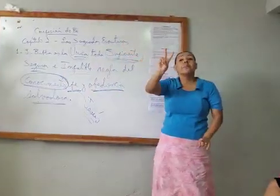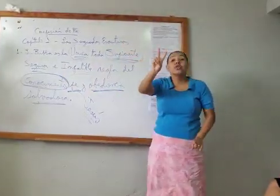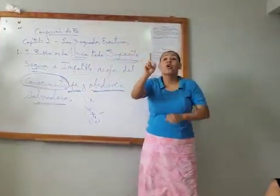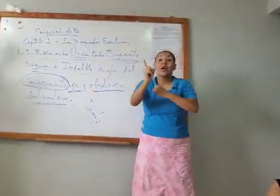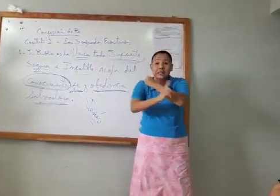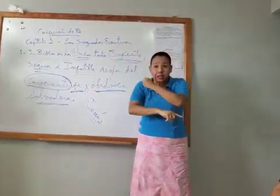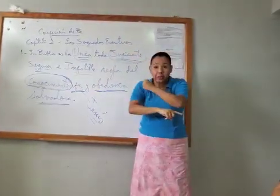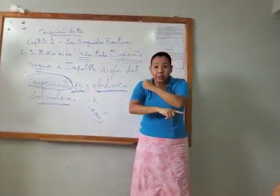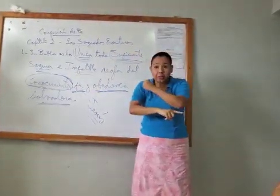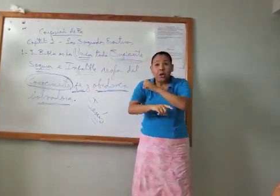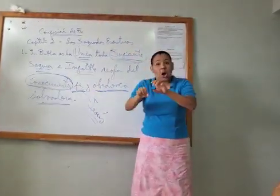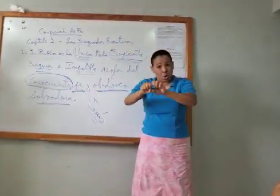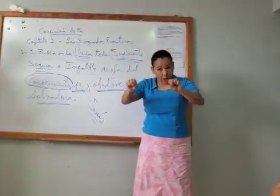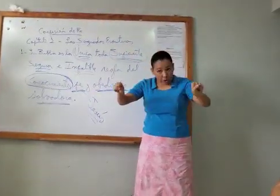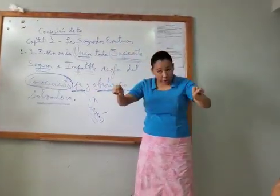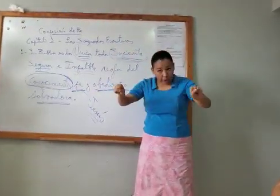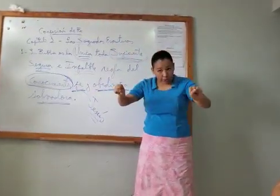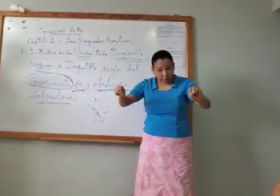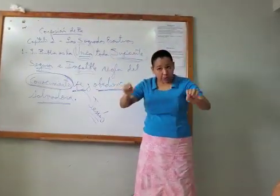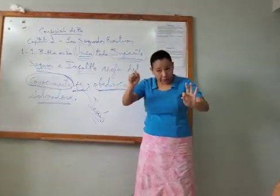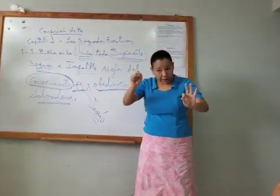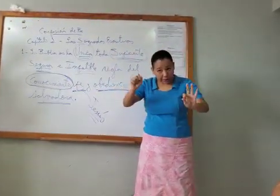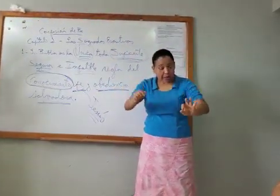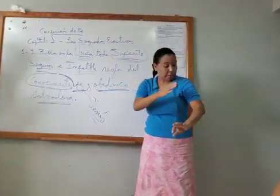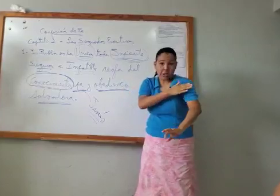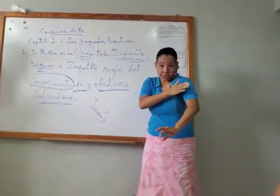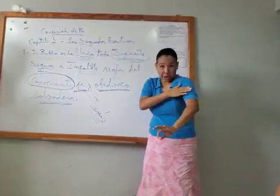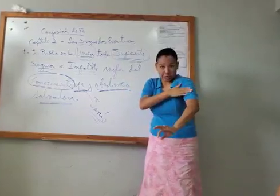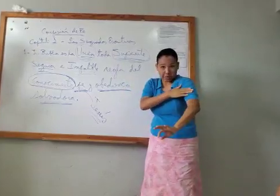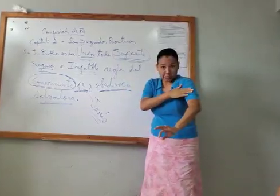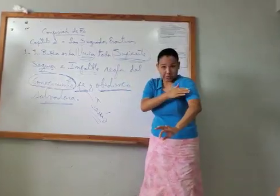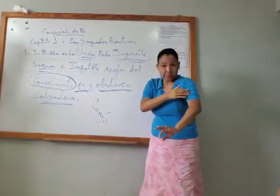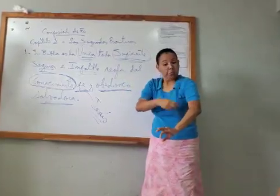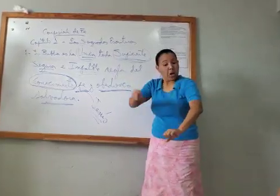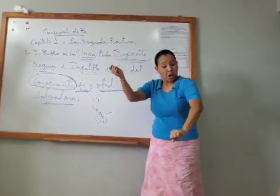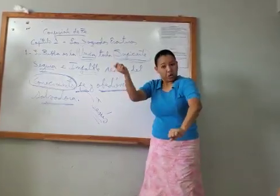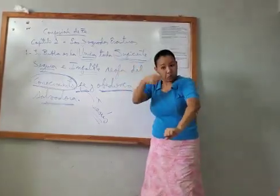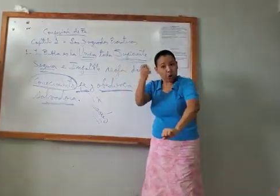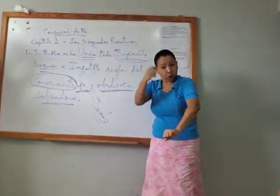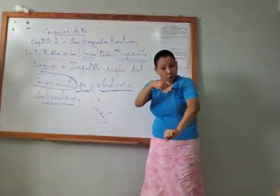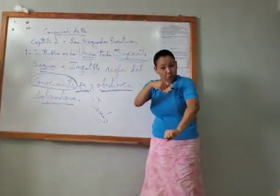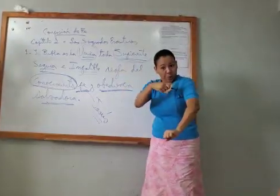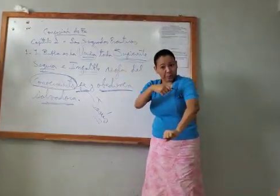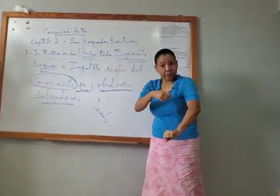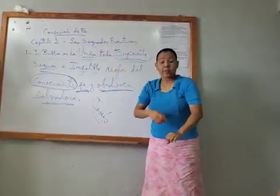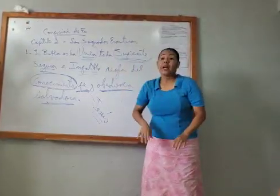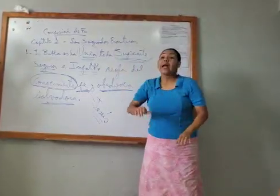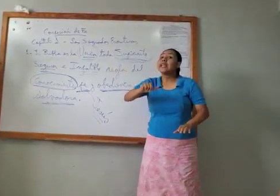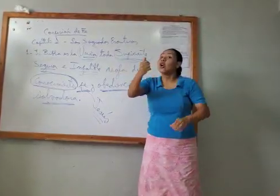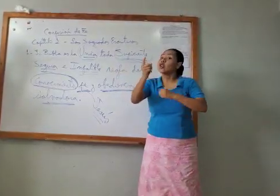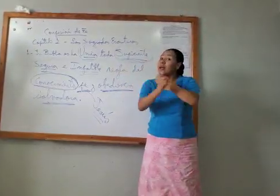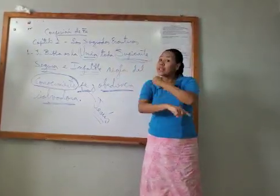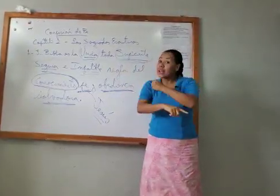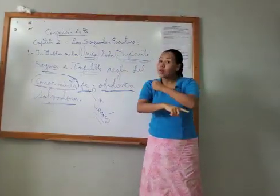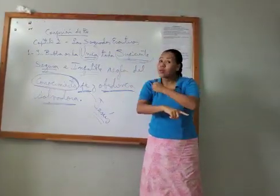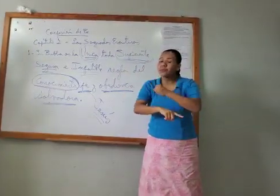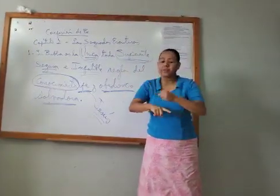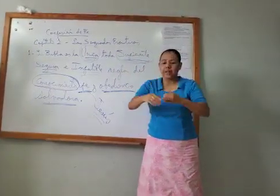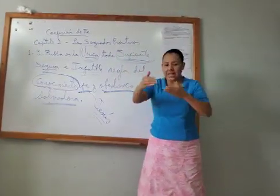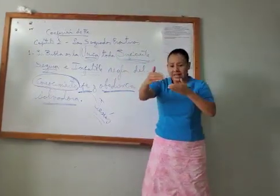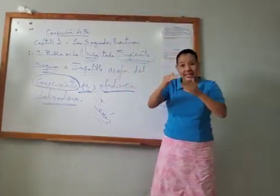Entonces, le puse los castigos. Con la correa, literalmente, le di por aquí. Truco, truco. Y otro